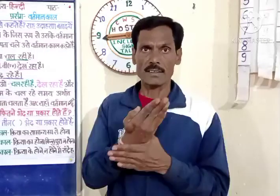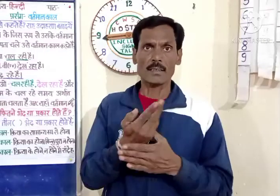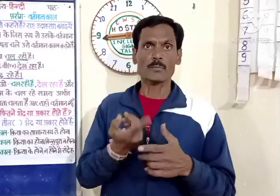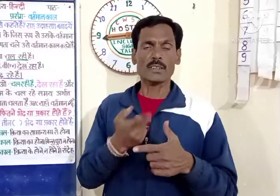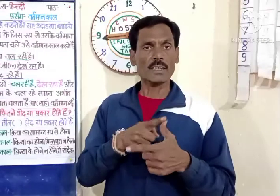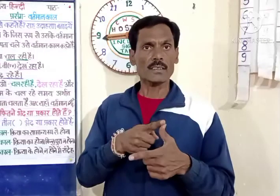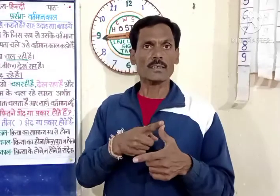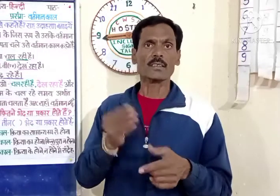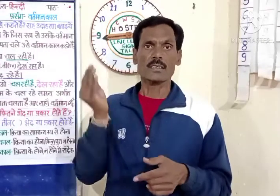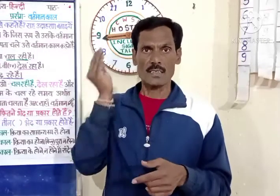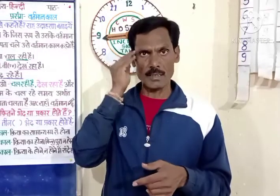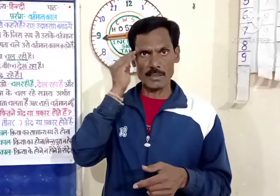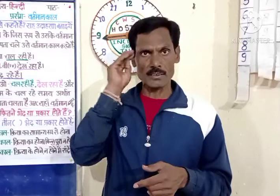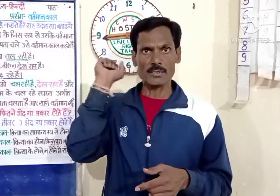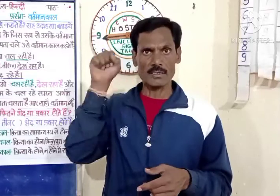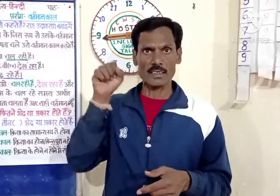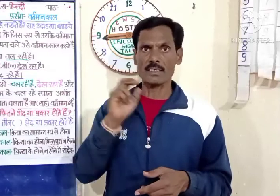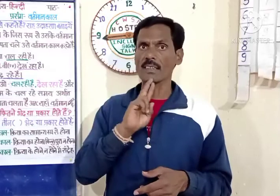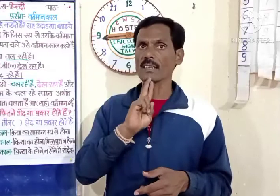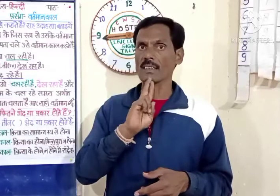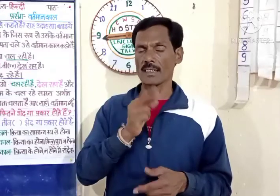माध्यम से समझ सकते हैं।